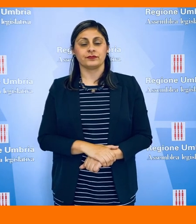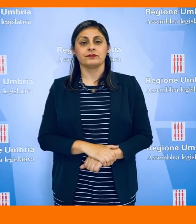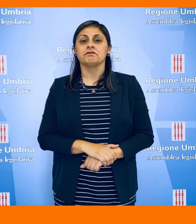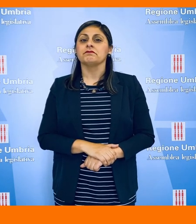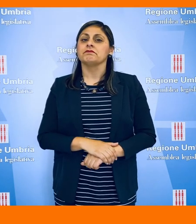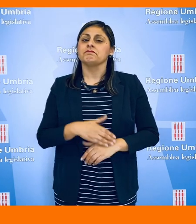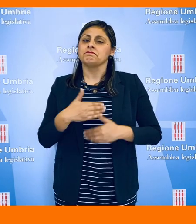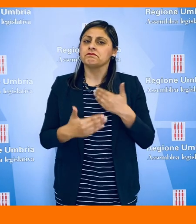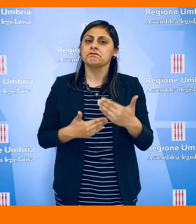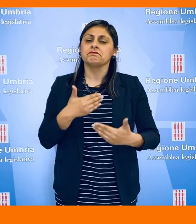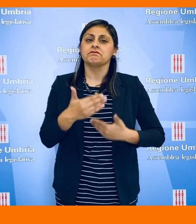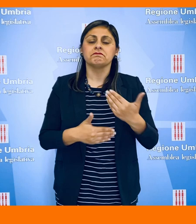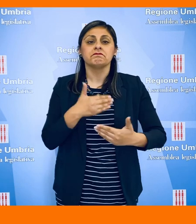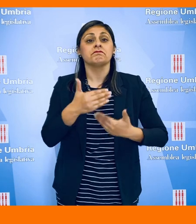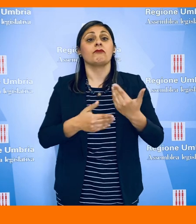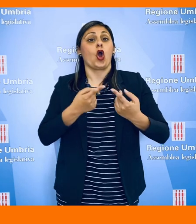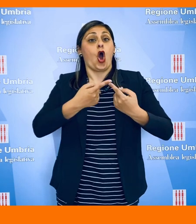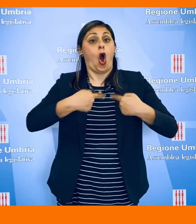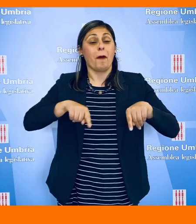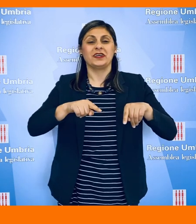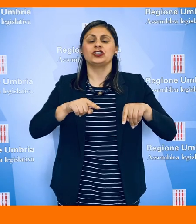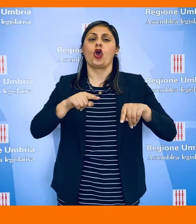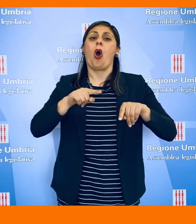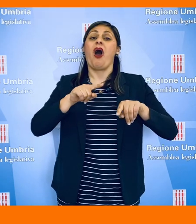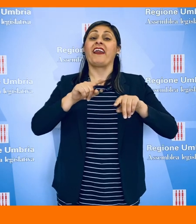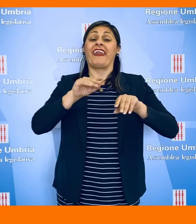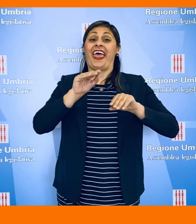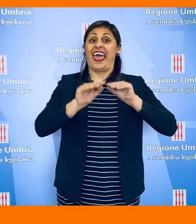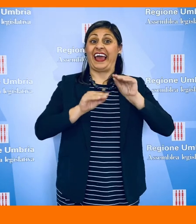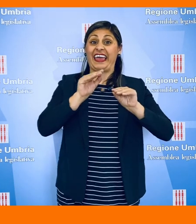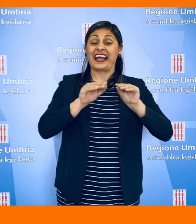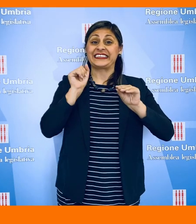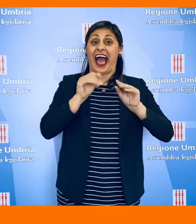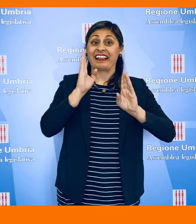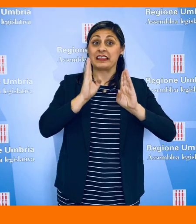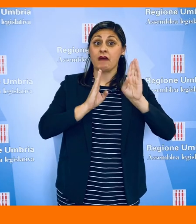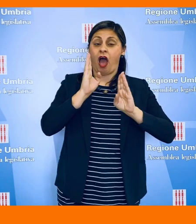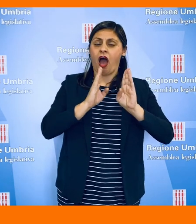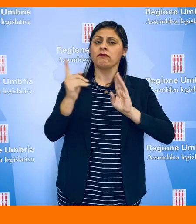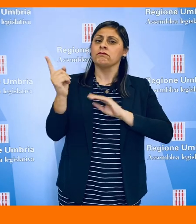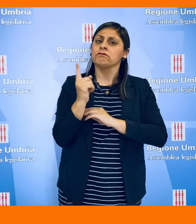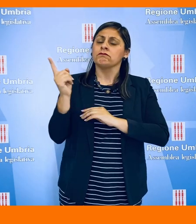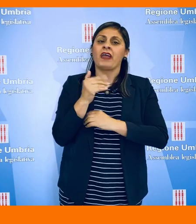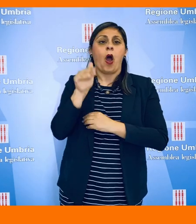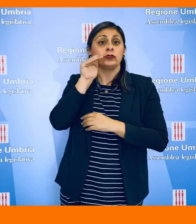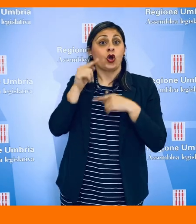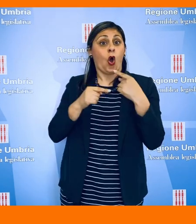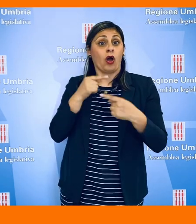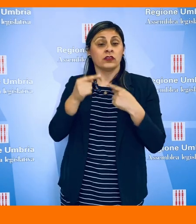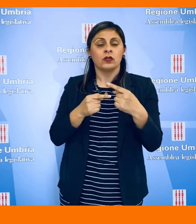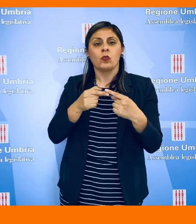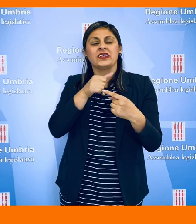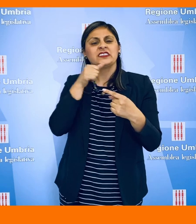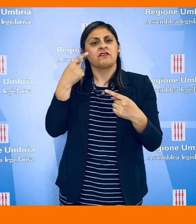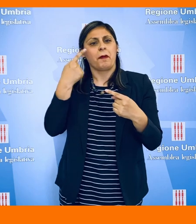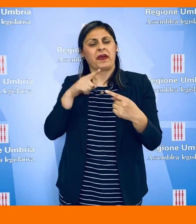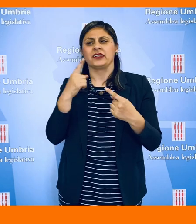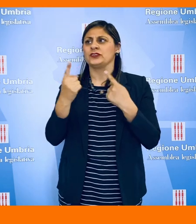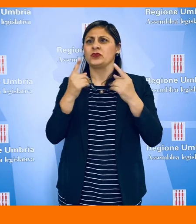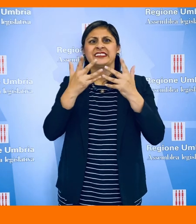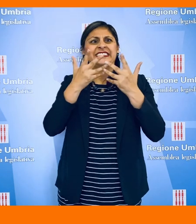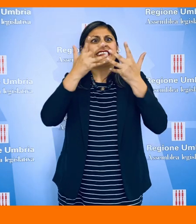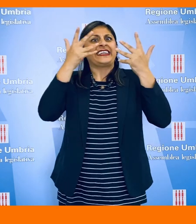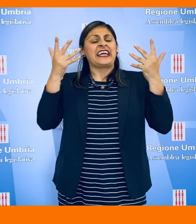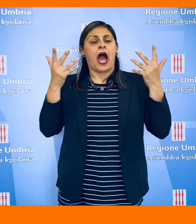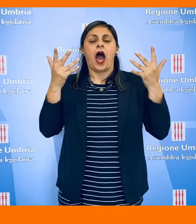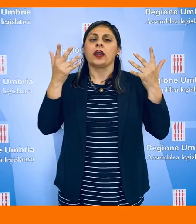Continuano le audizioni in commissione d'inchiesta antimafia per un quadro consiliare aggiornato sul tema